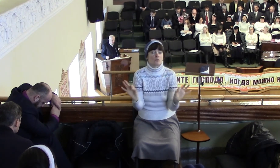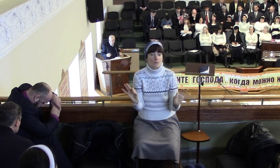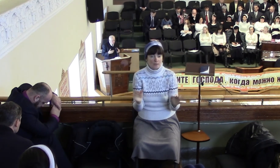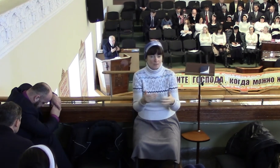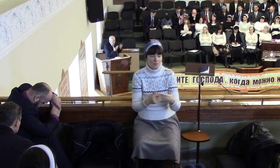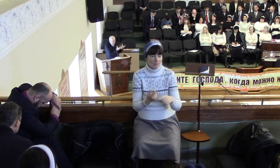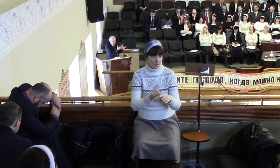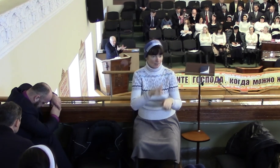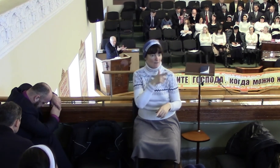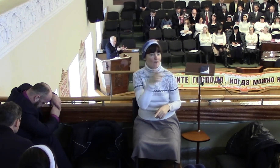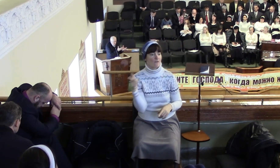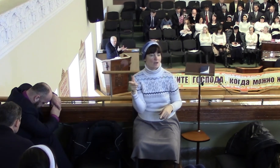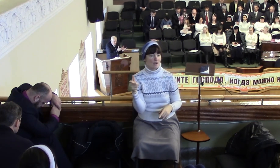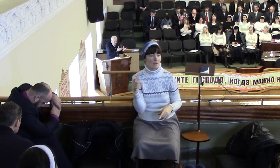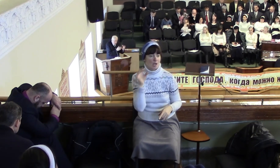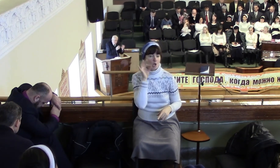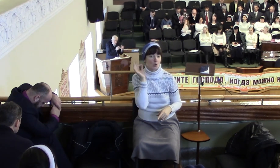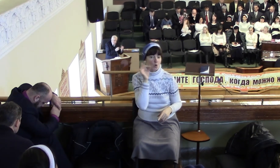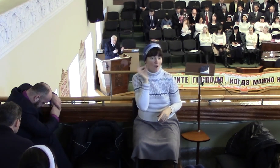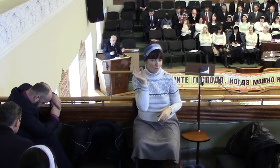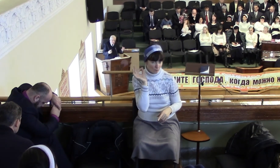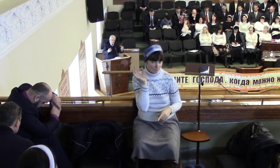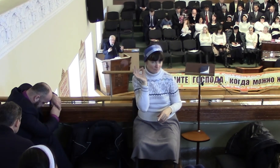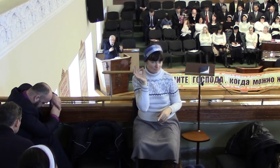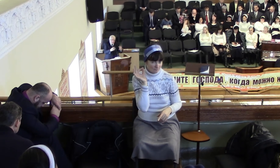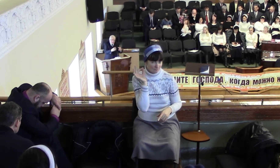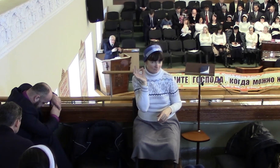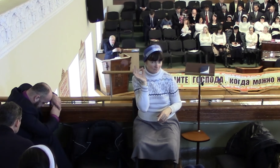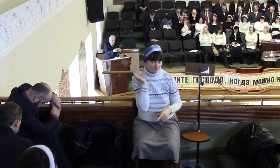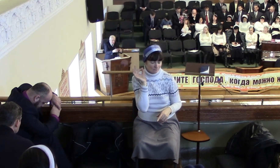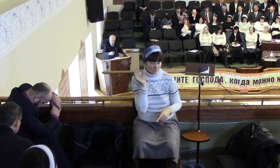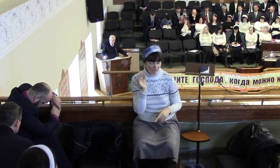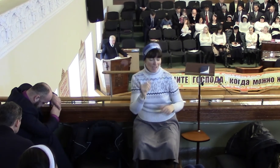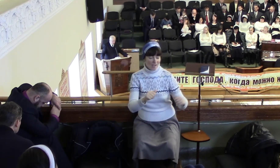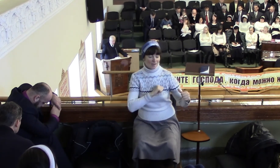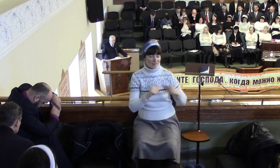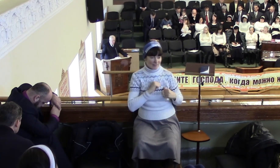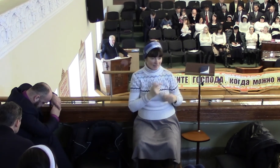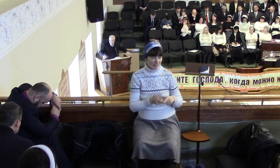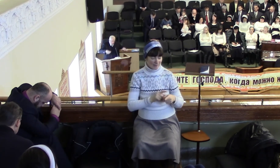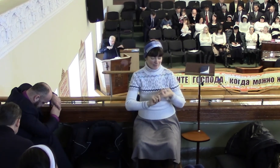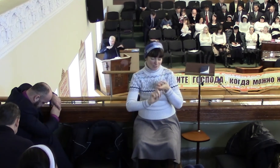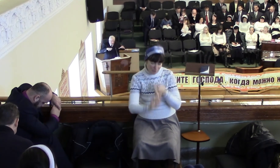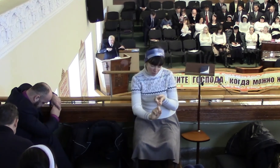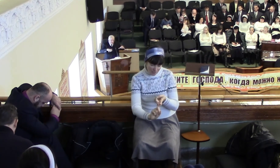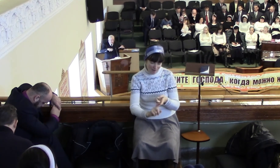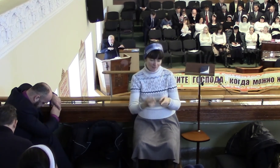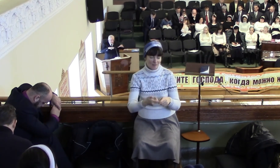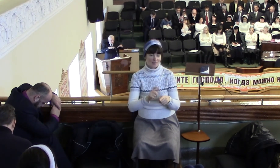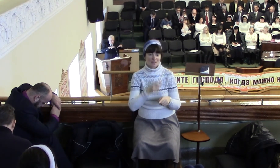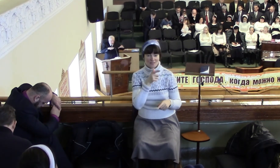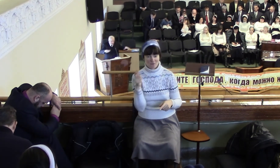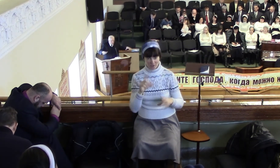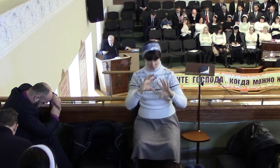века. Он отдал за грехи. Грехи был тот, кто соединял нас с этим веком. Этот век –